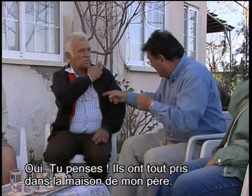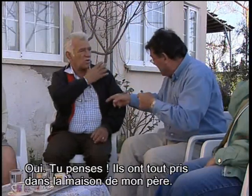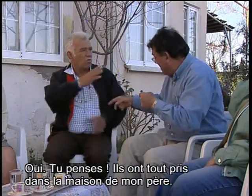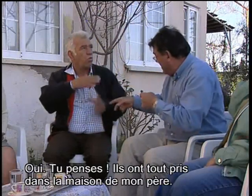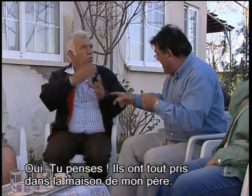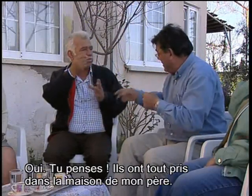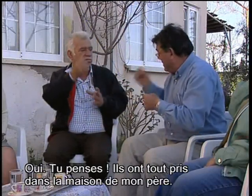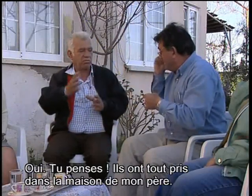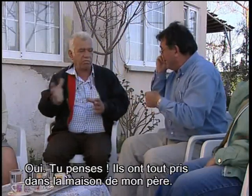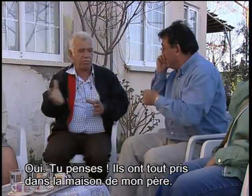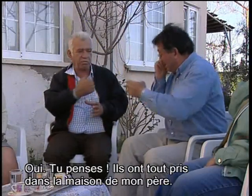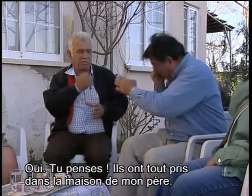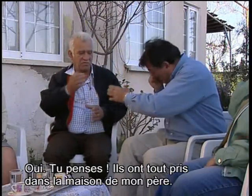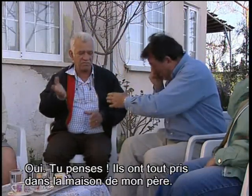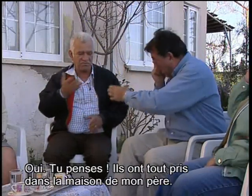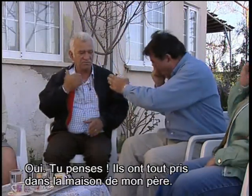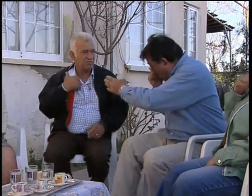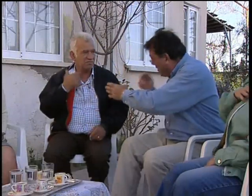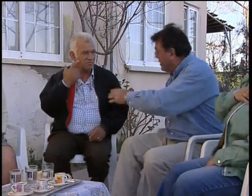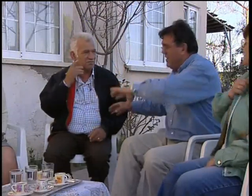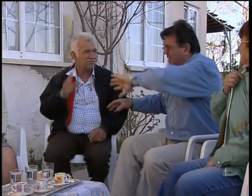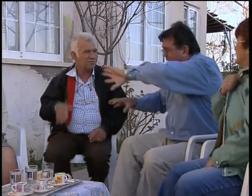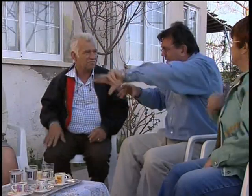Ils ont tout pris dans la maison de mon père. Tout.